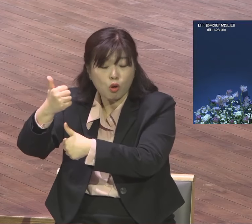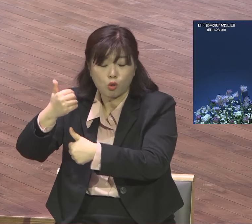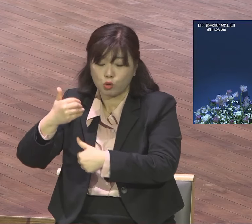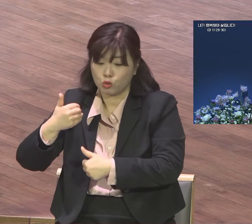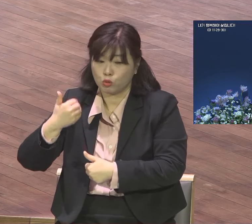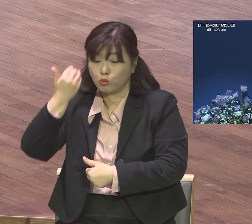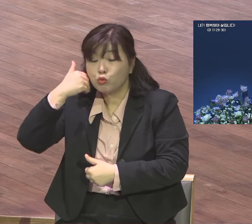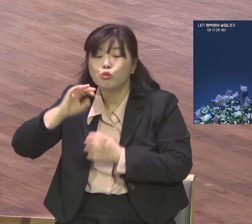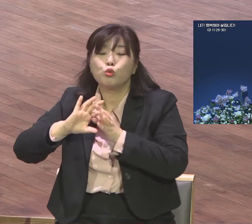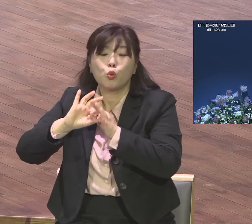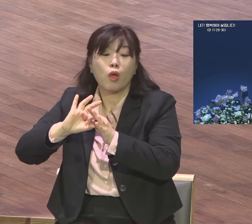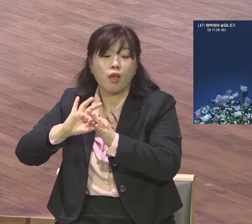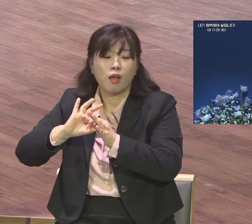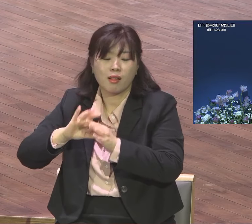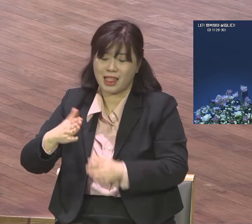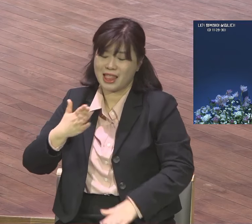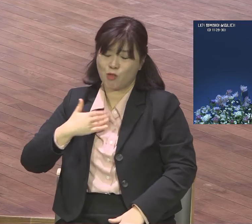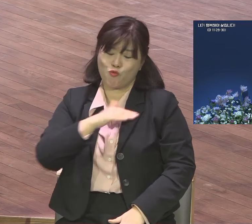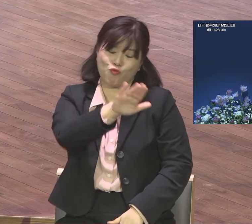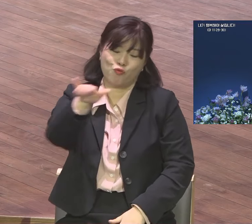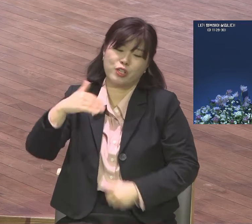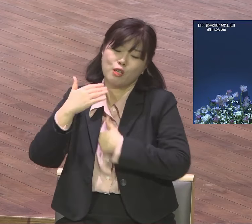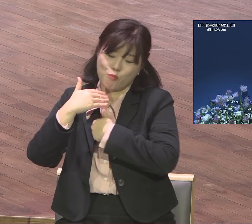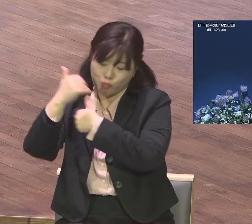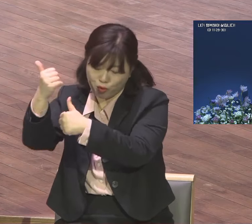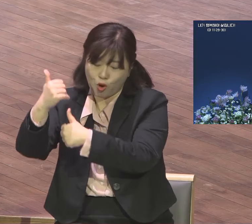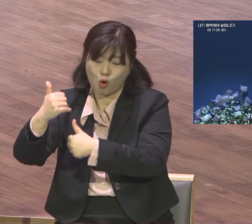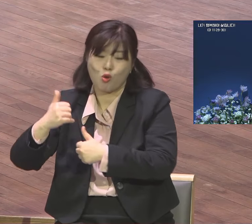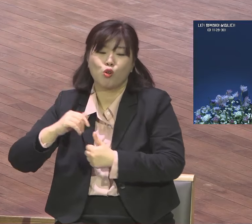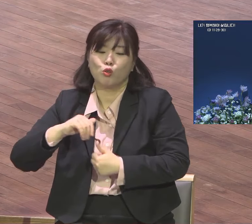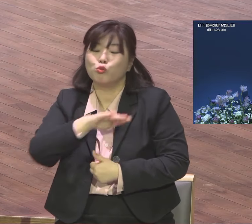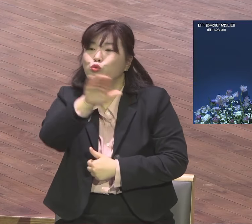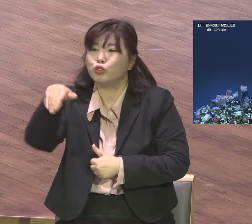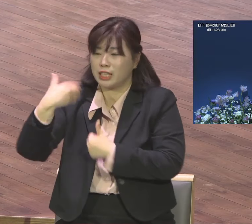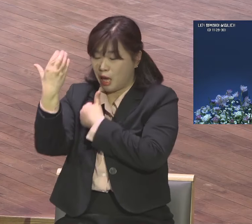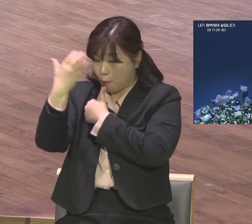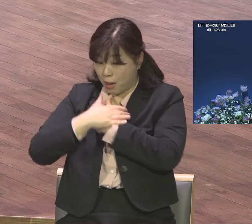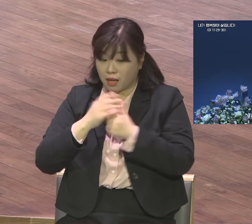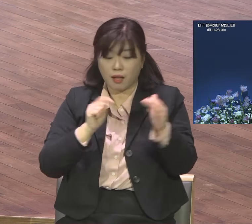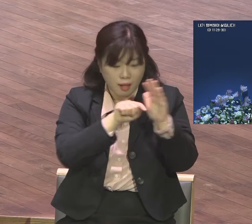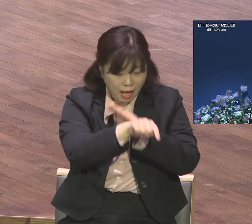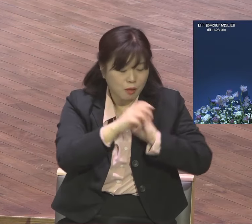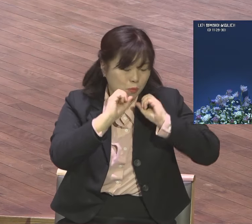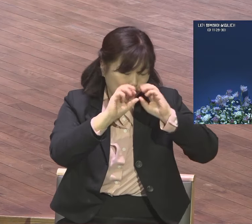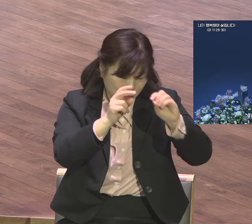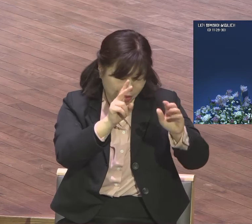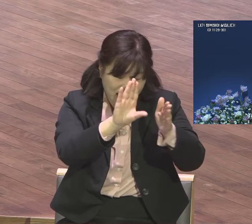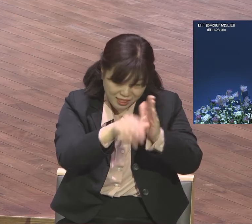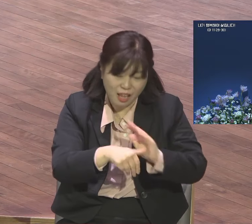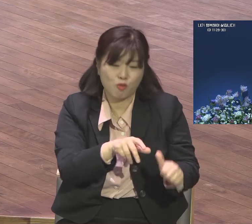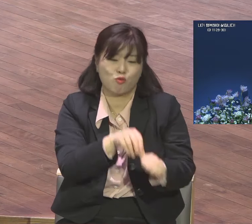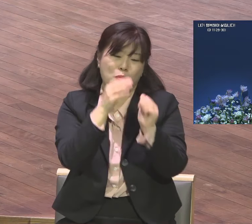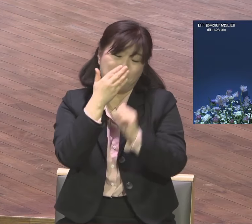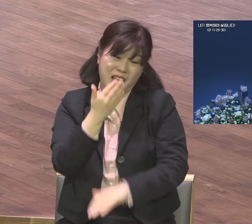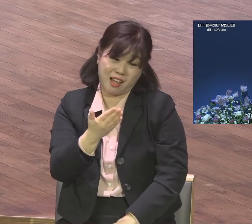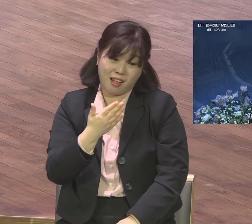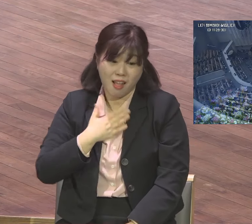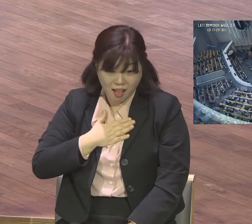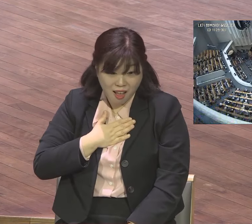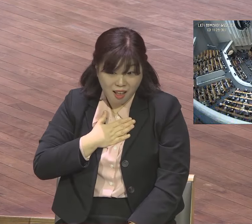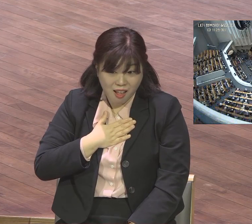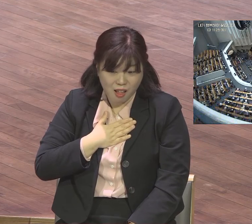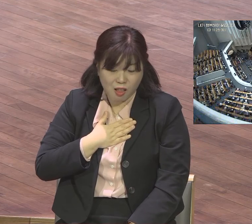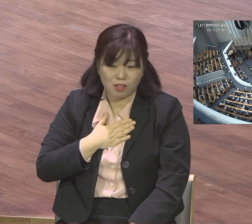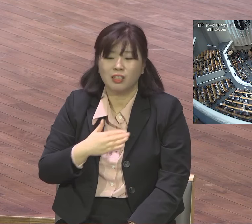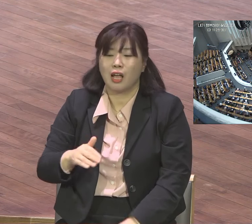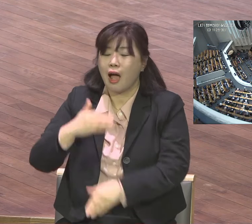하나님의 방법은 우리입니다. 우리 같이 한번 고백해 보십시다. 우리가 하나님의 방법입니다.